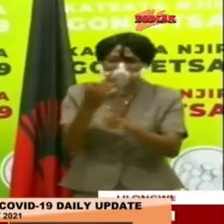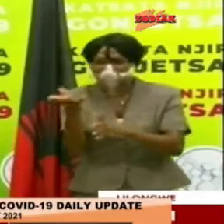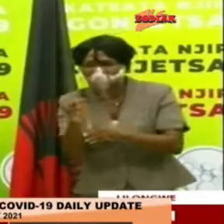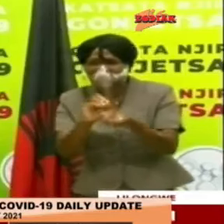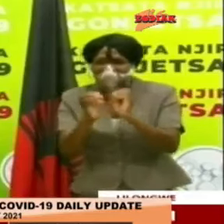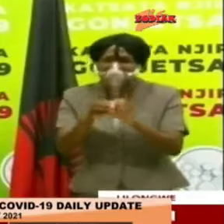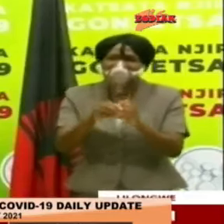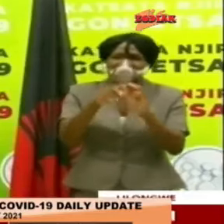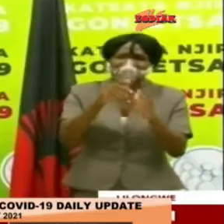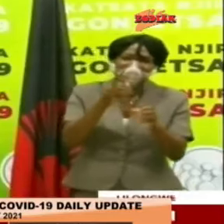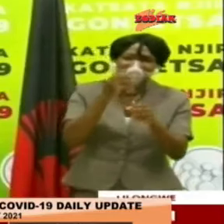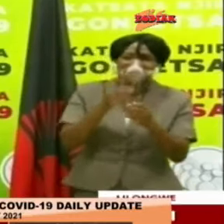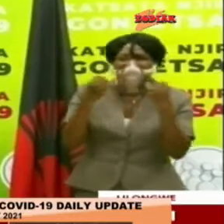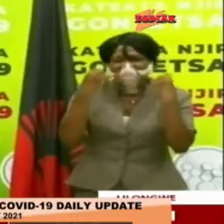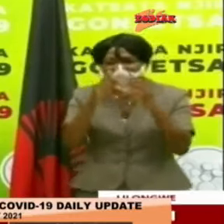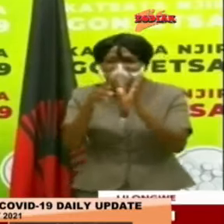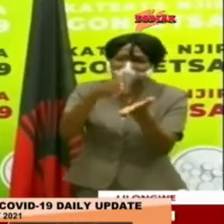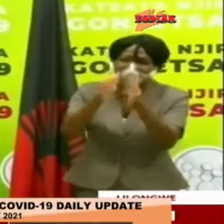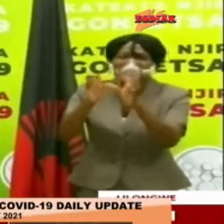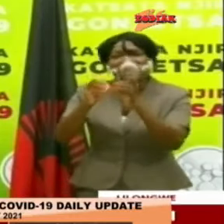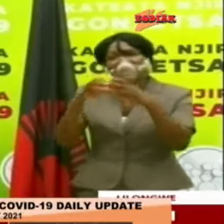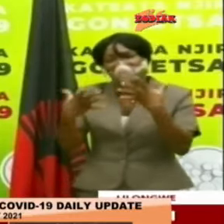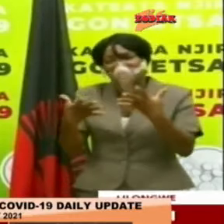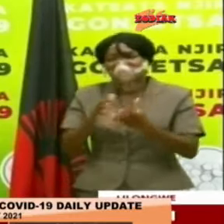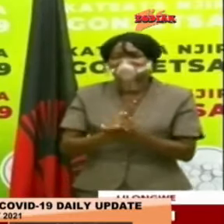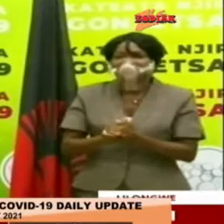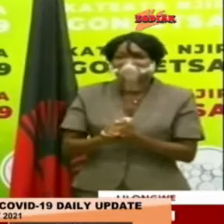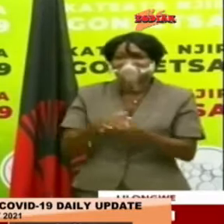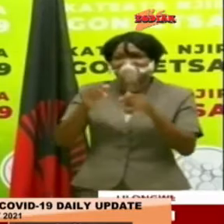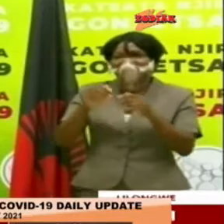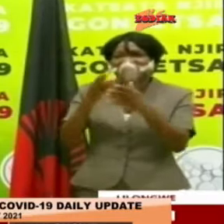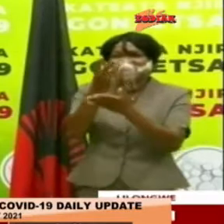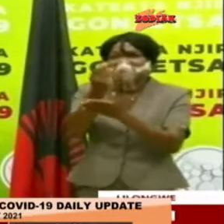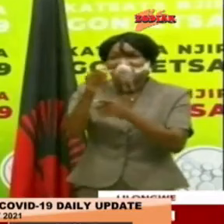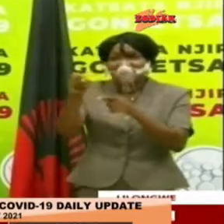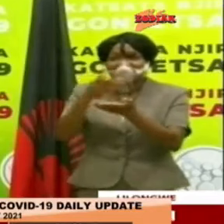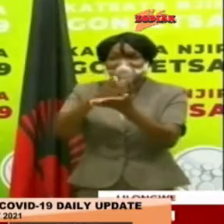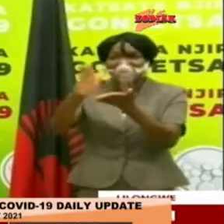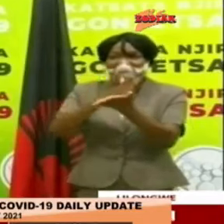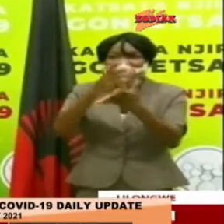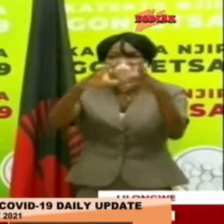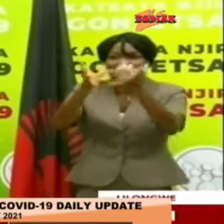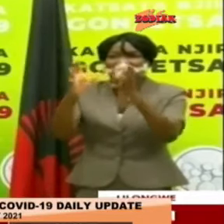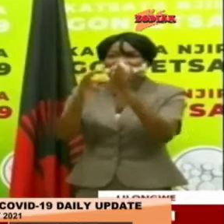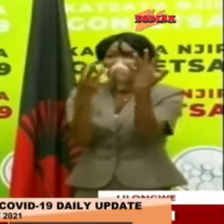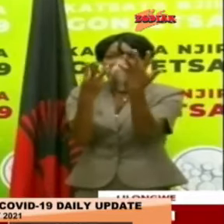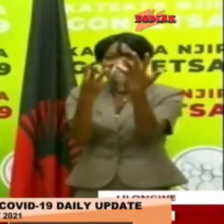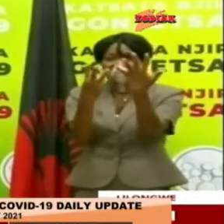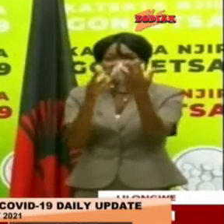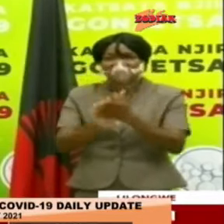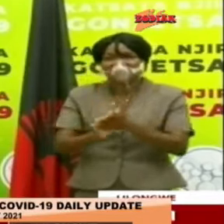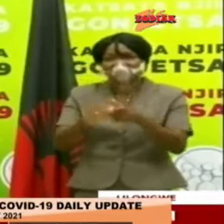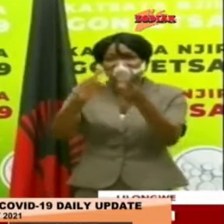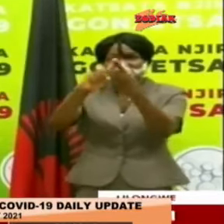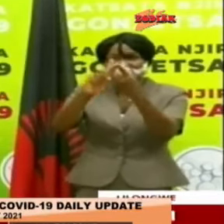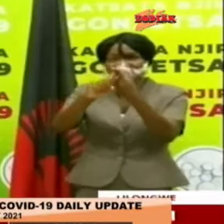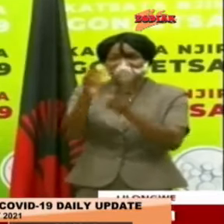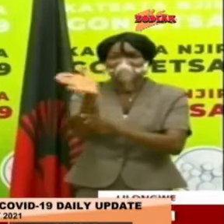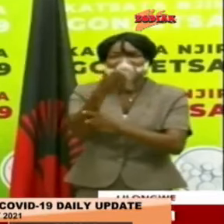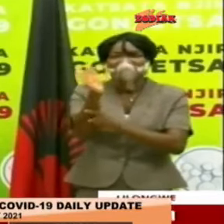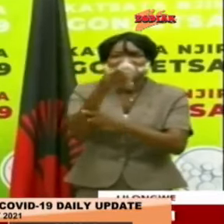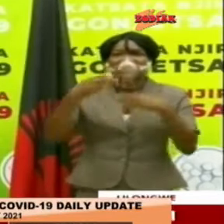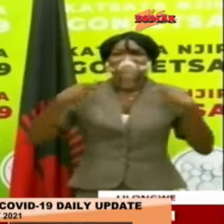bwanji so apa pali magulu 8 kumene kupita ndama zimenezi koyambirira ndi ku ministry